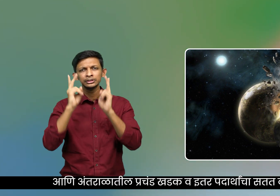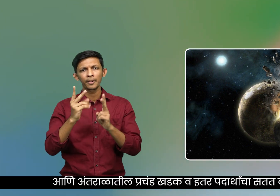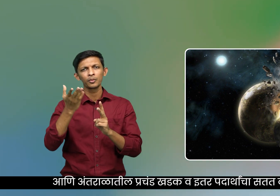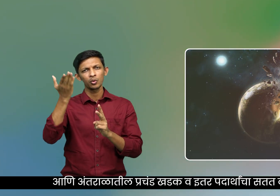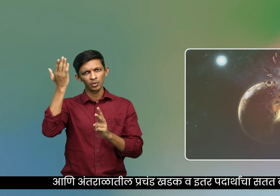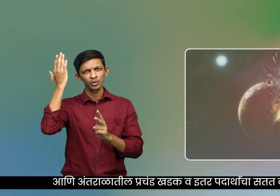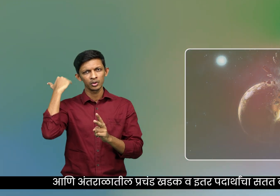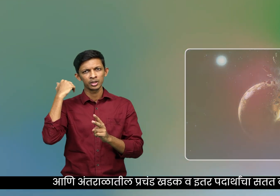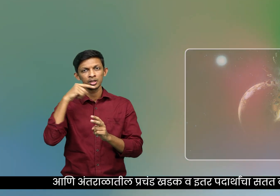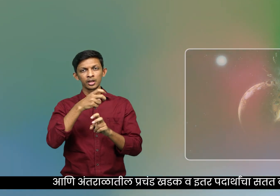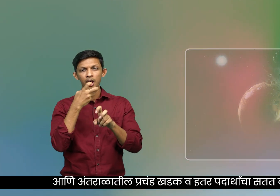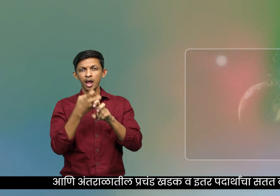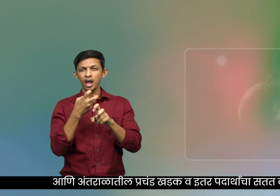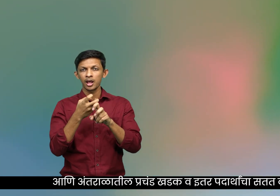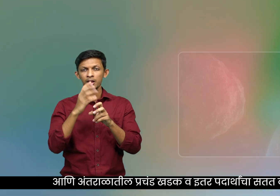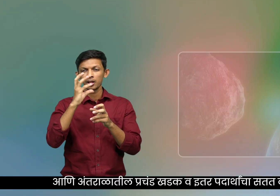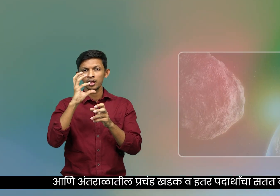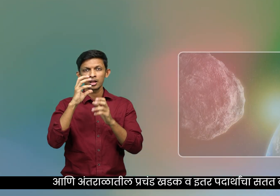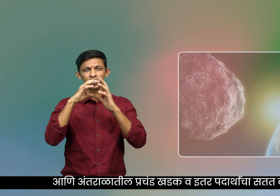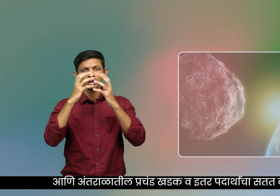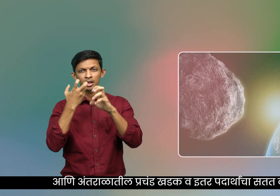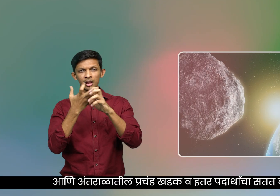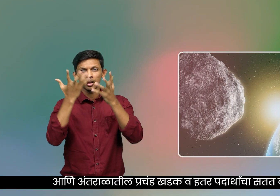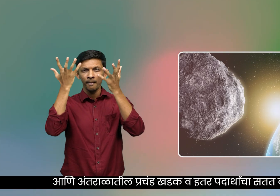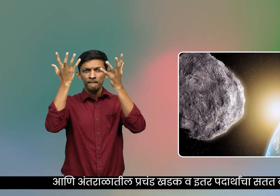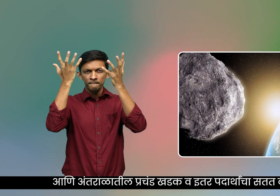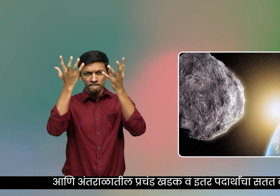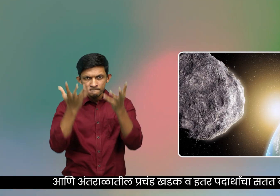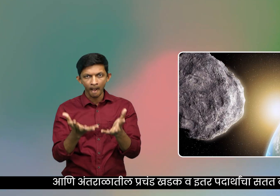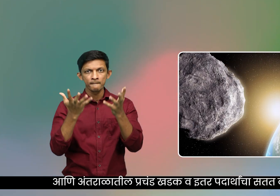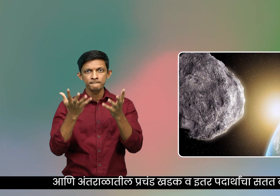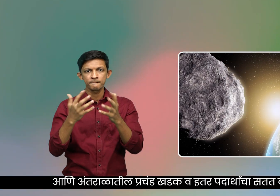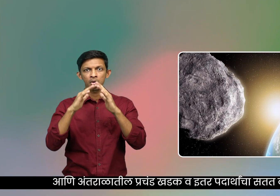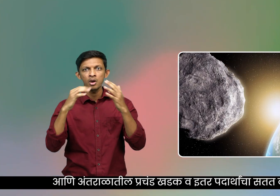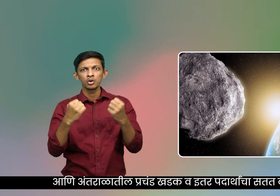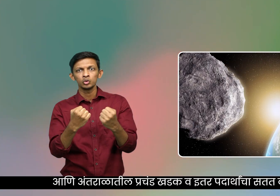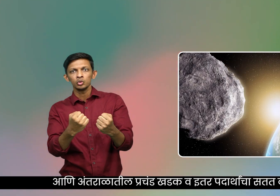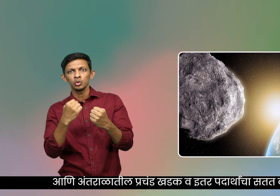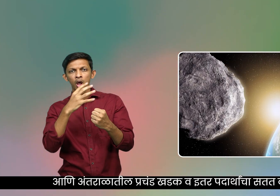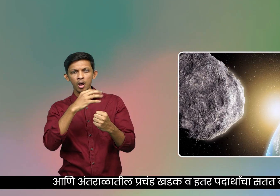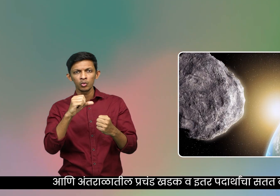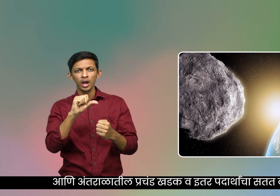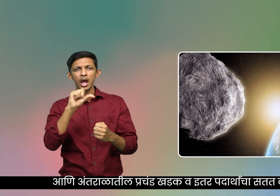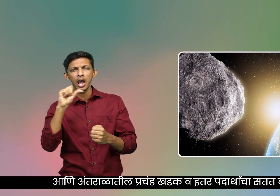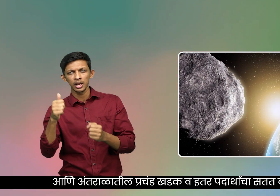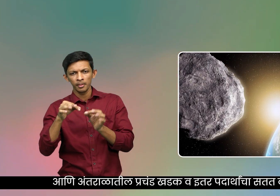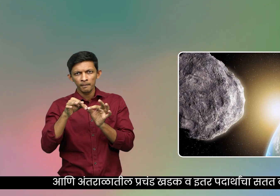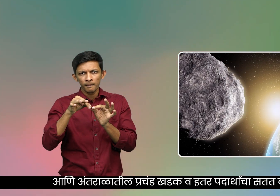आणि अंतराळातील प्रचंड घटक व इतर पदार्थांचा सतत वर्षाव होत